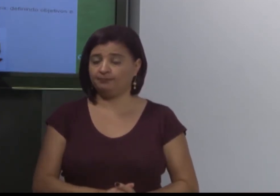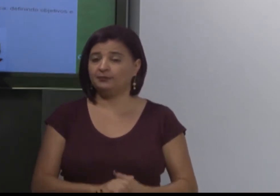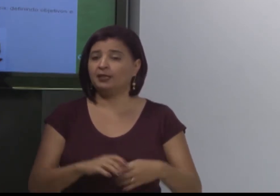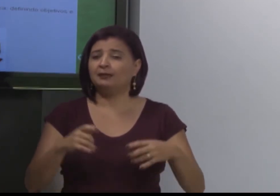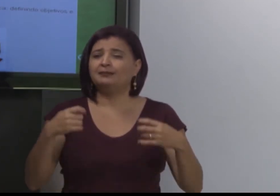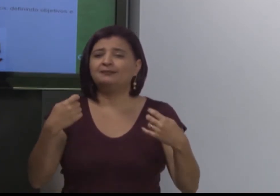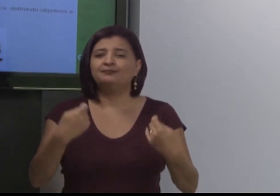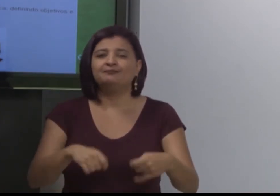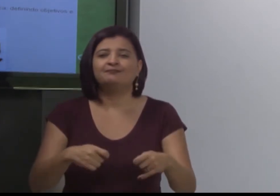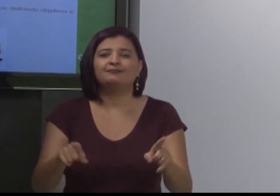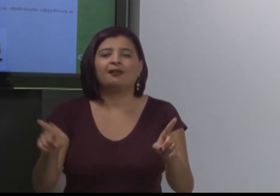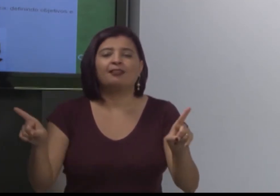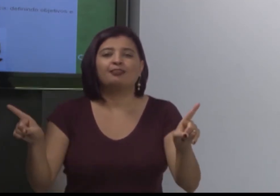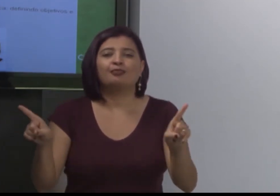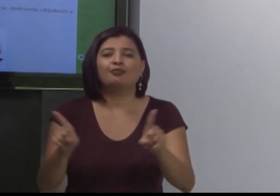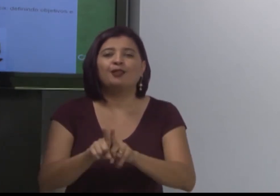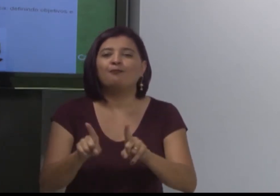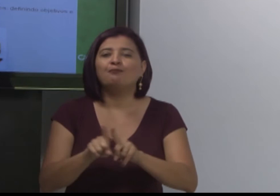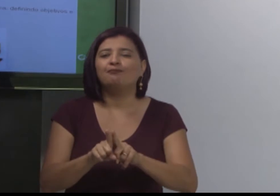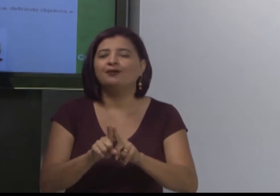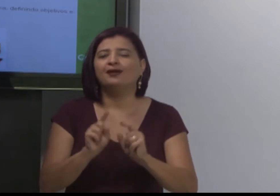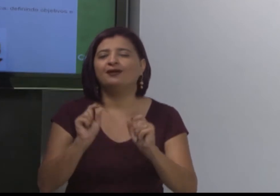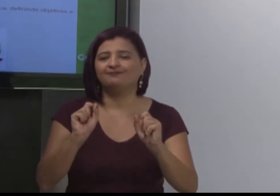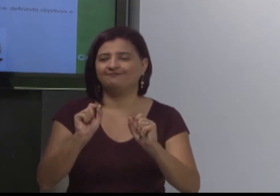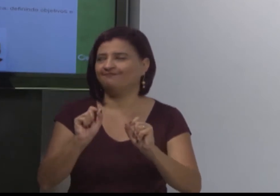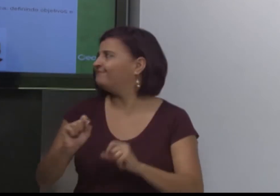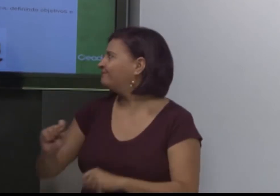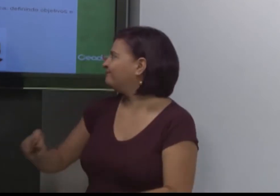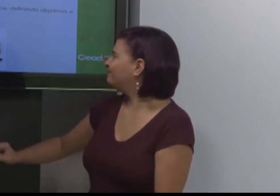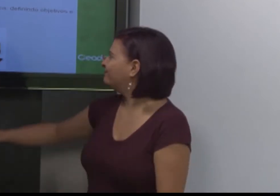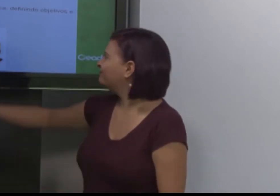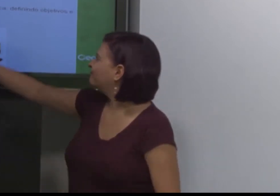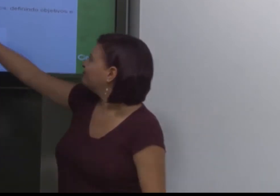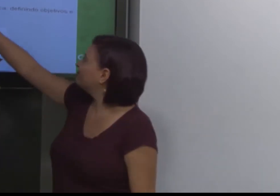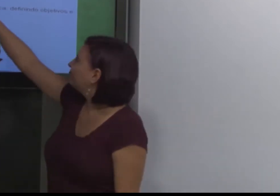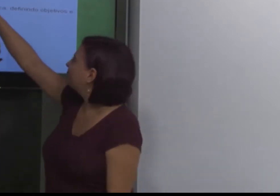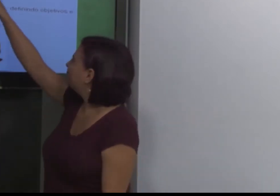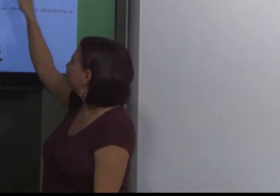para a implantação de um currículo no contexto escolar.